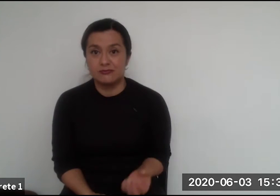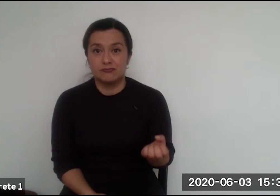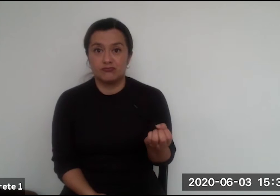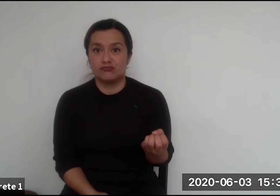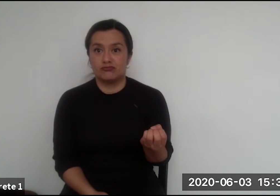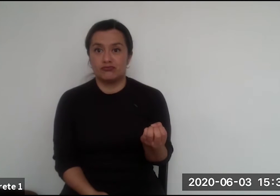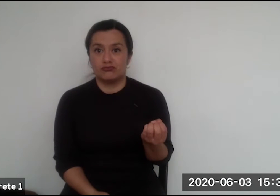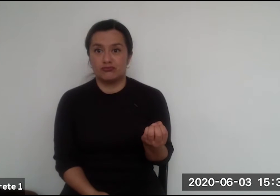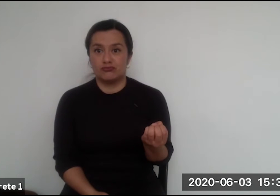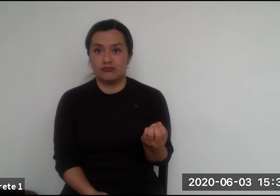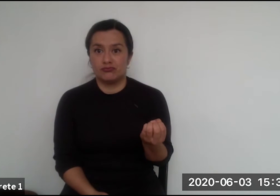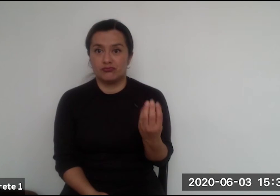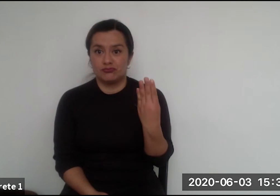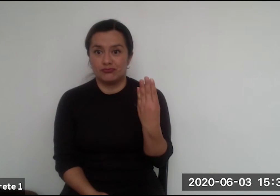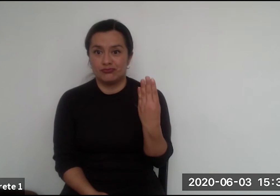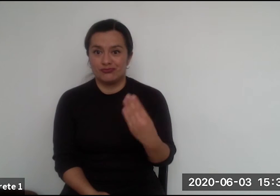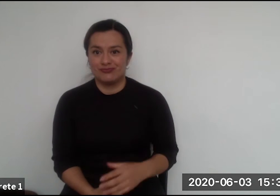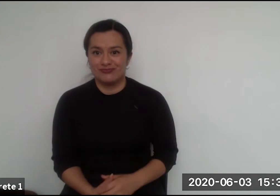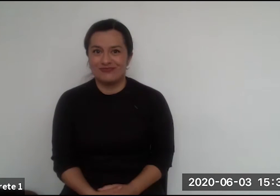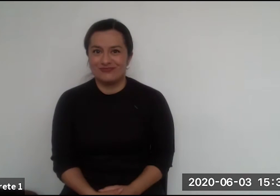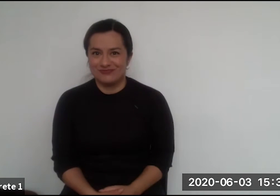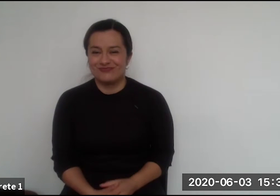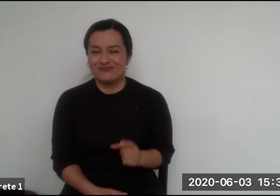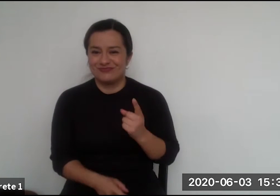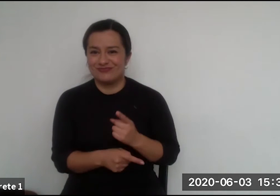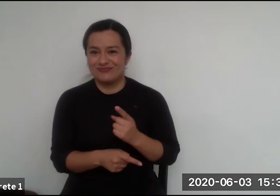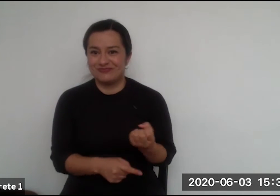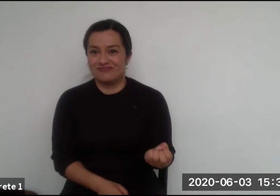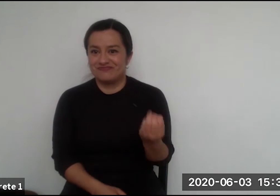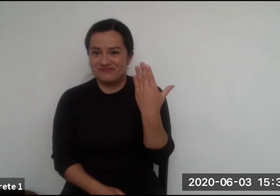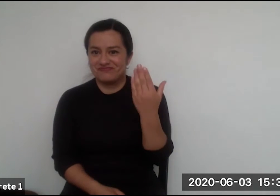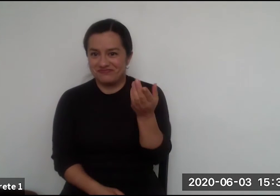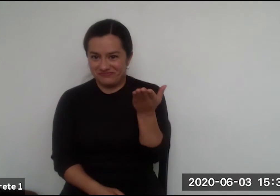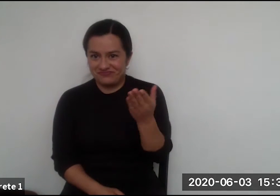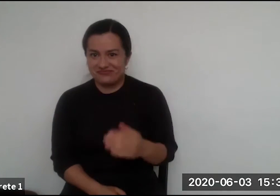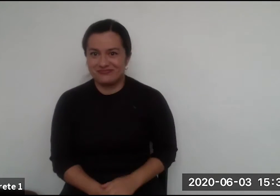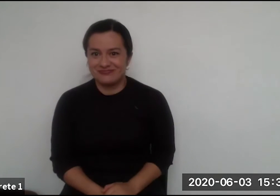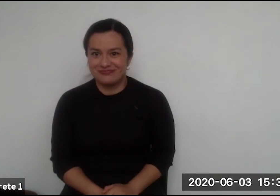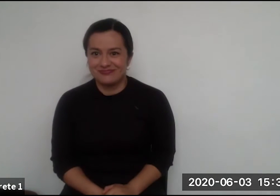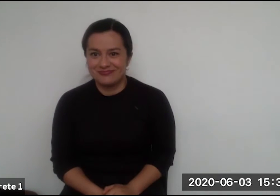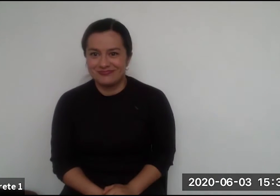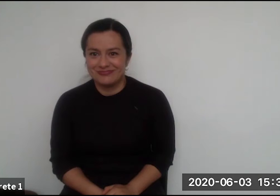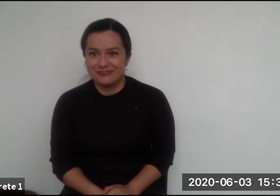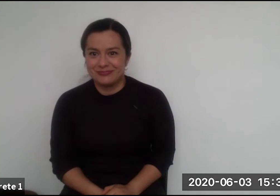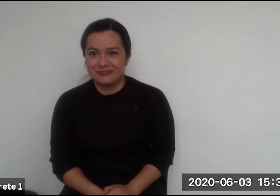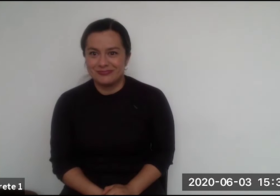no Brasil, nós entramos num período de austeridade fiscal muito grande.